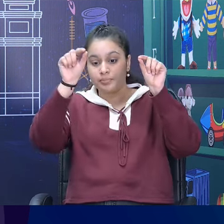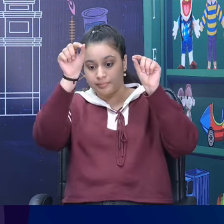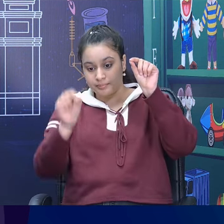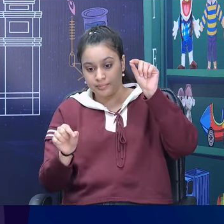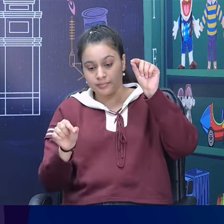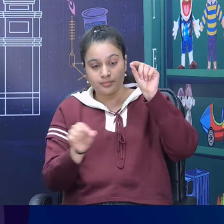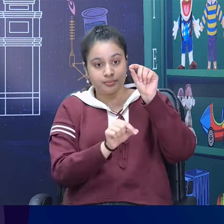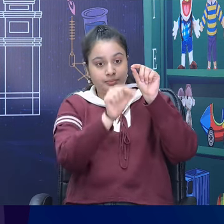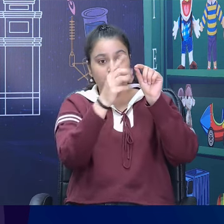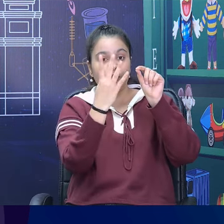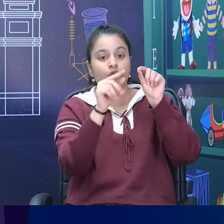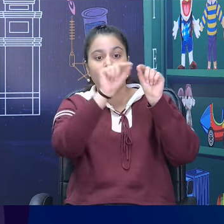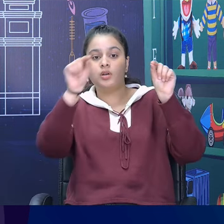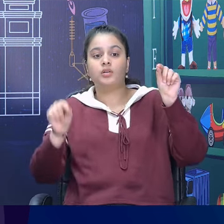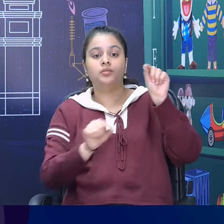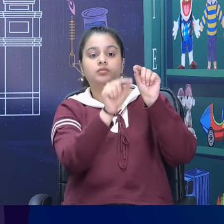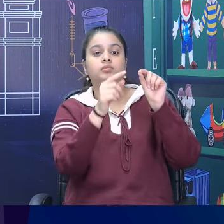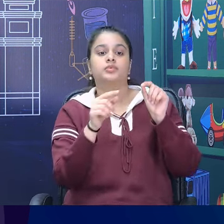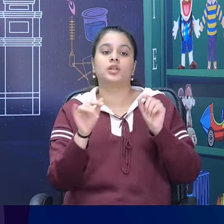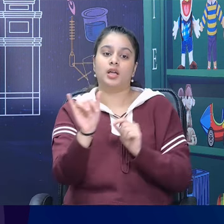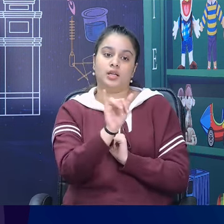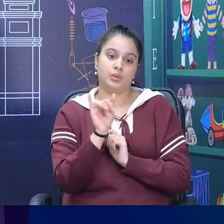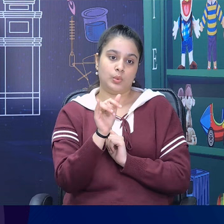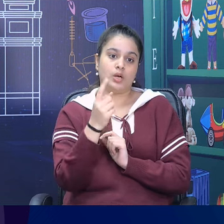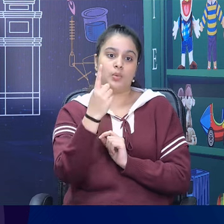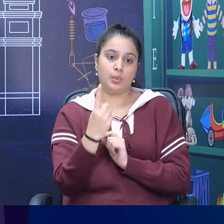इसका जो है ये डायगोनल है हम इसमें हाइपोटेन्यूज